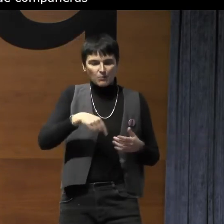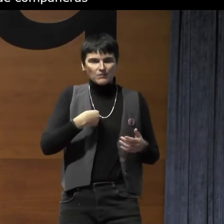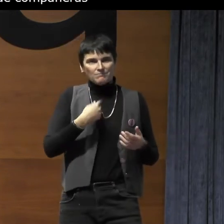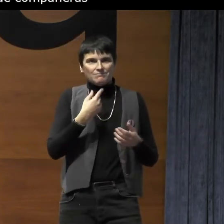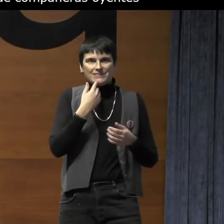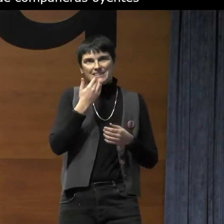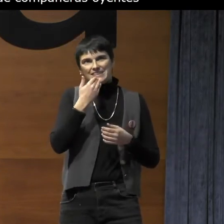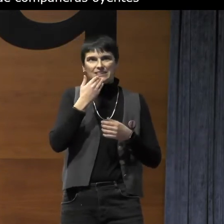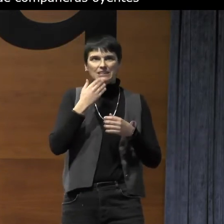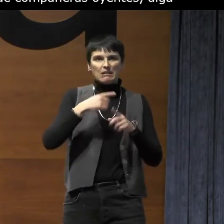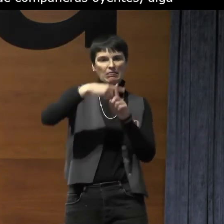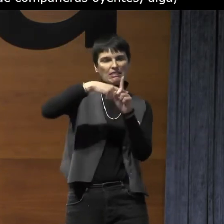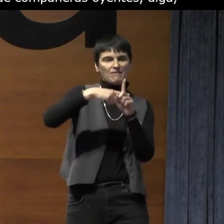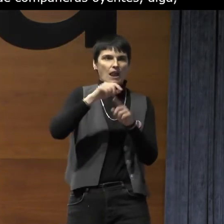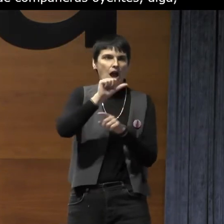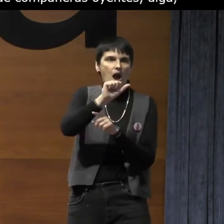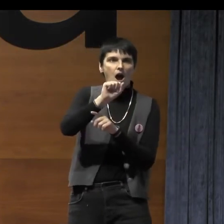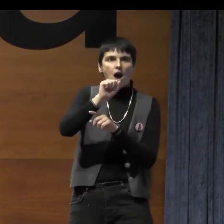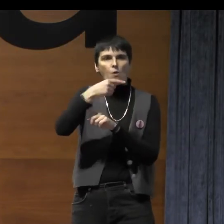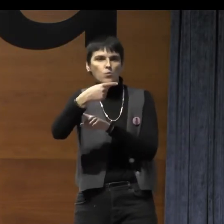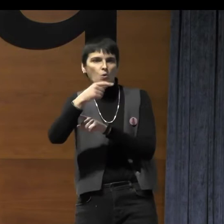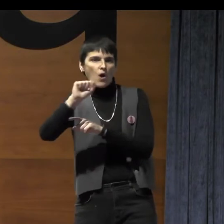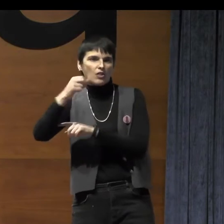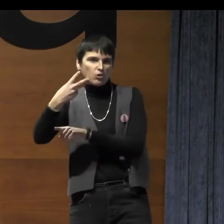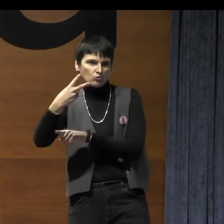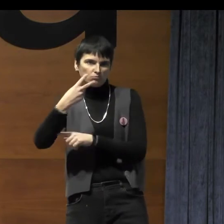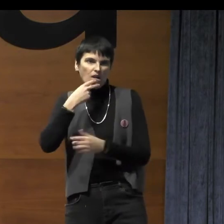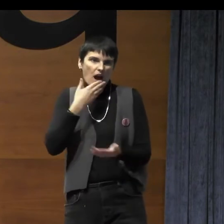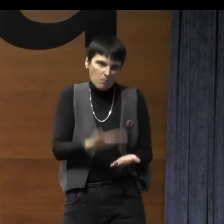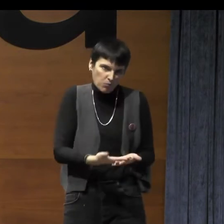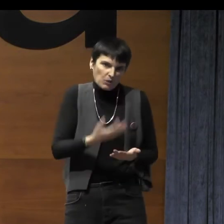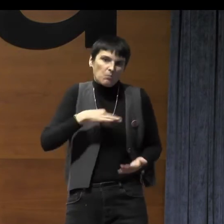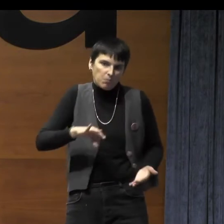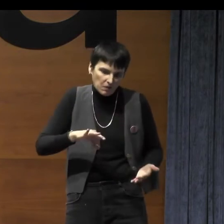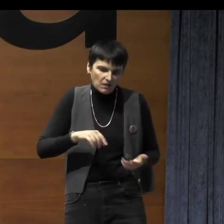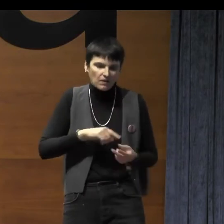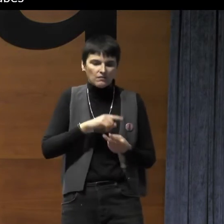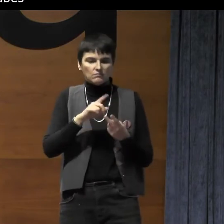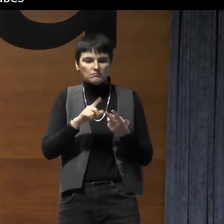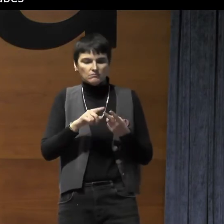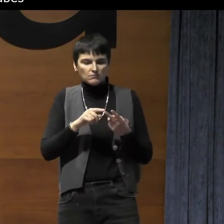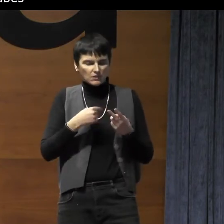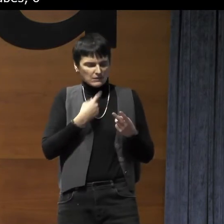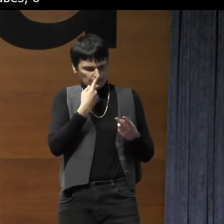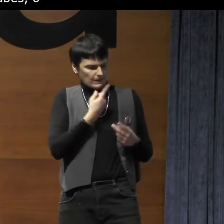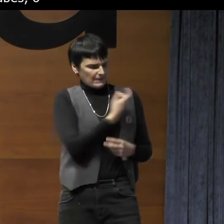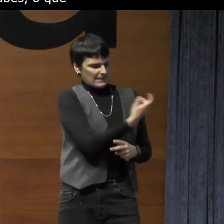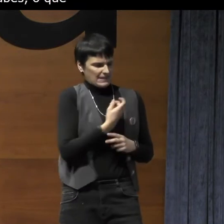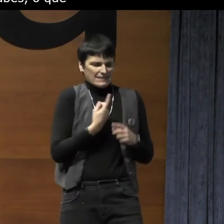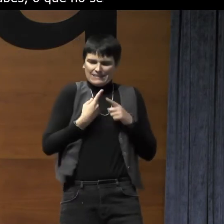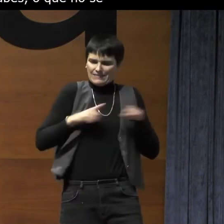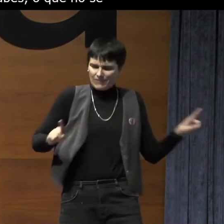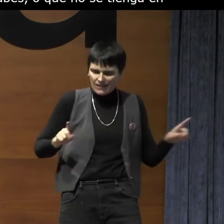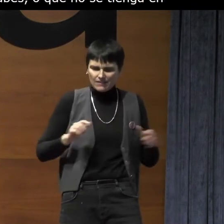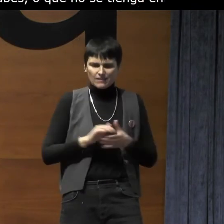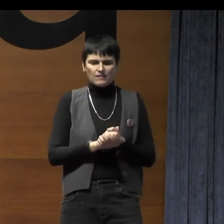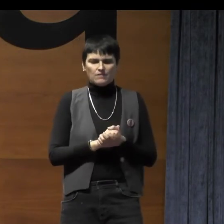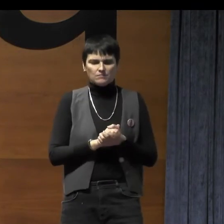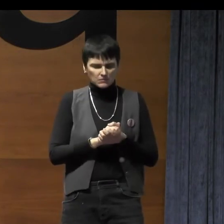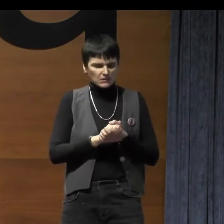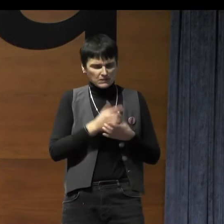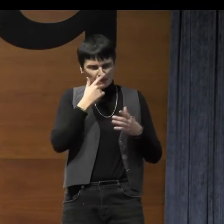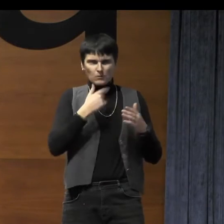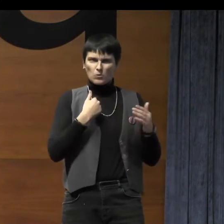sabes. O que no se tengan en consideración cuáles son las necesidades que tenemos nosotros a la hora de aprender nuestra lengua.